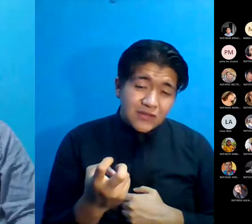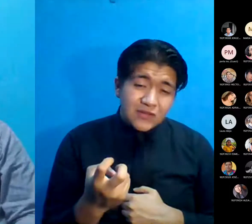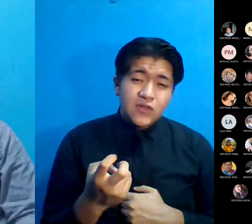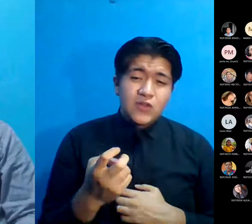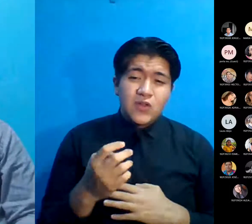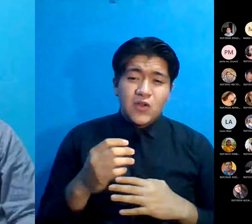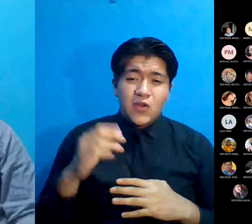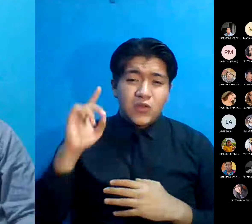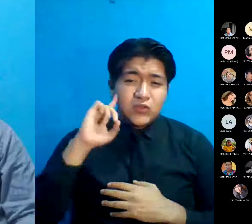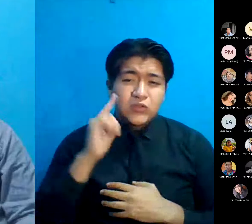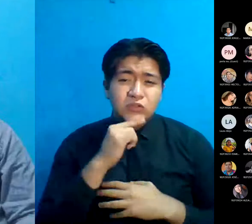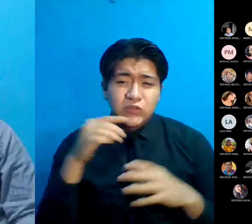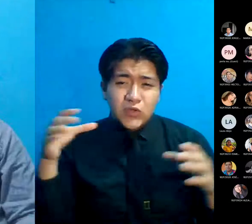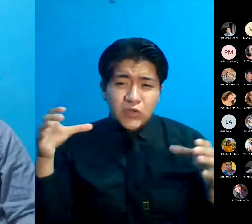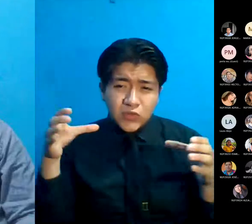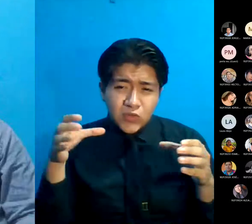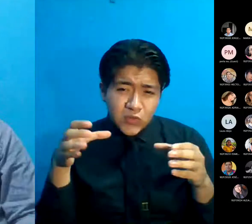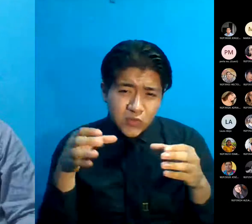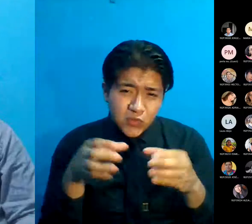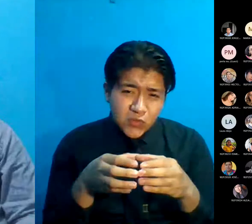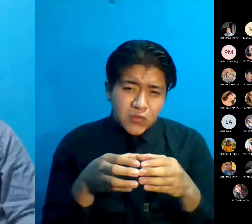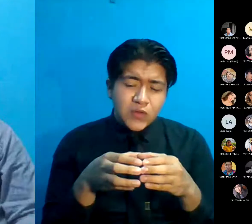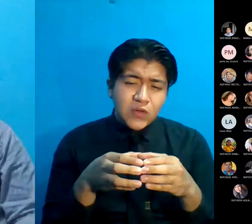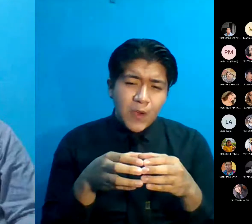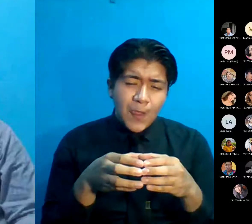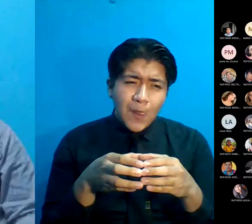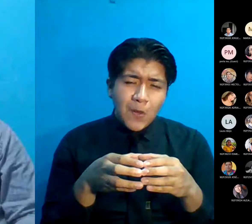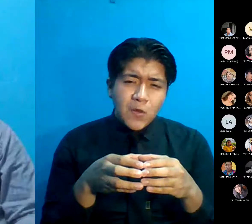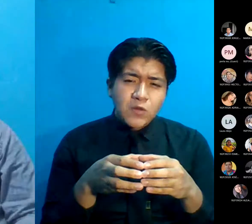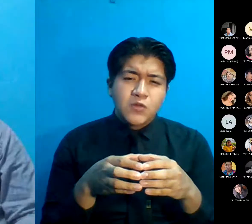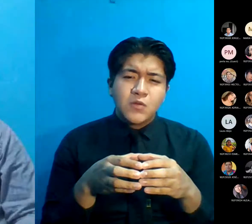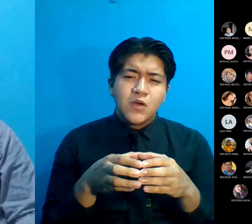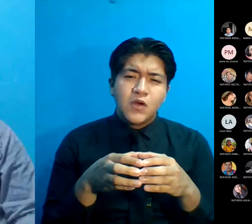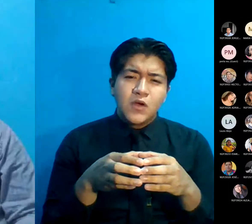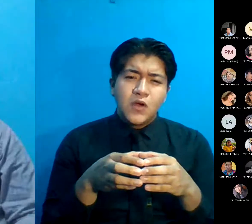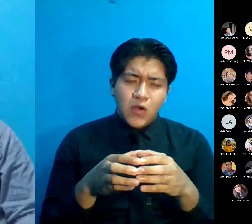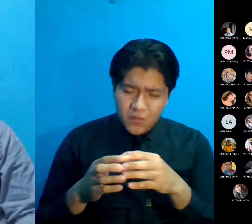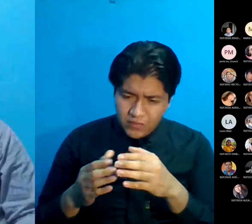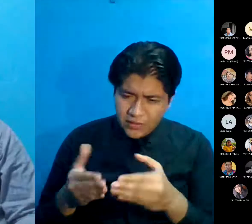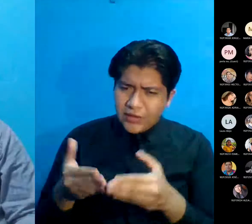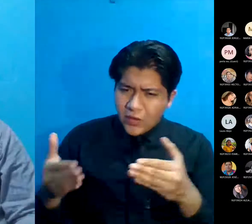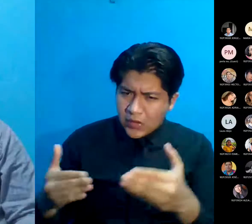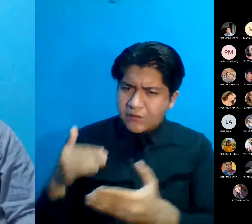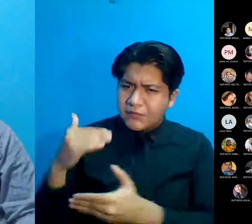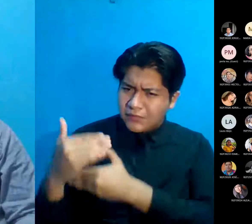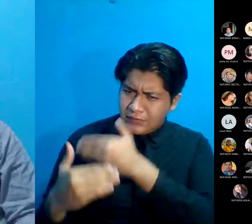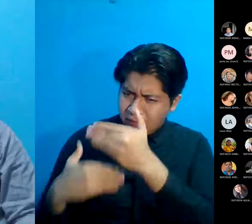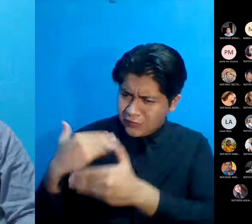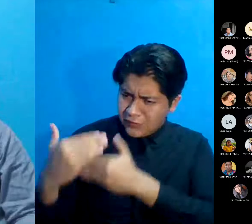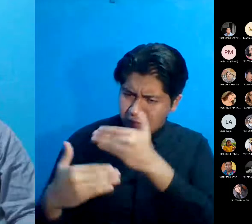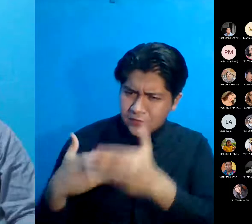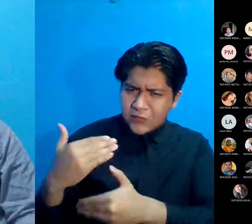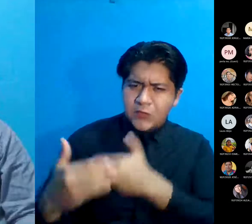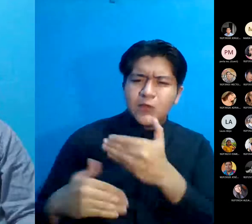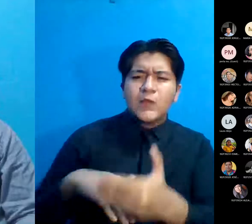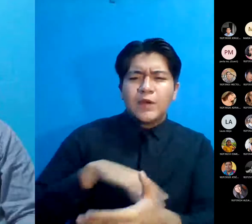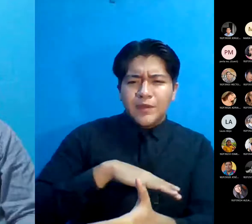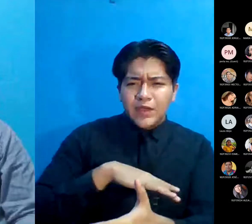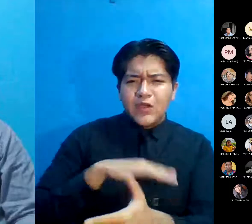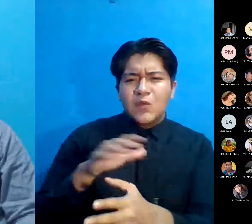cultura sorda como también en ciertos avances que hasta el momento han tenido, pues ciertos aspectos